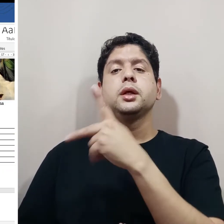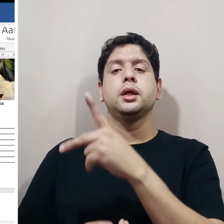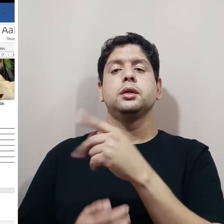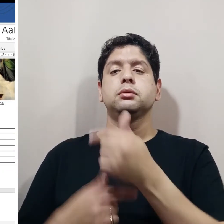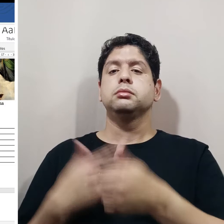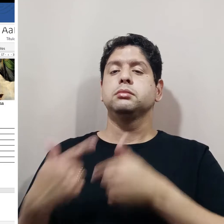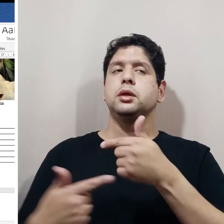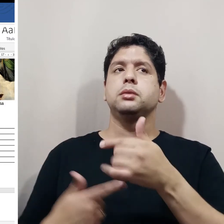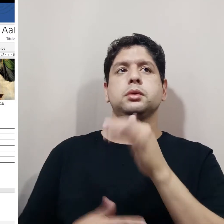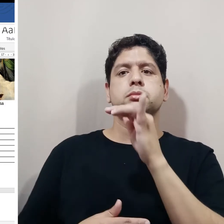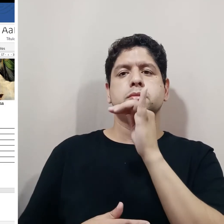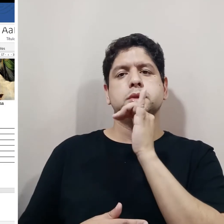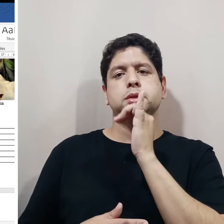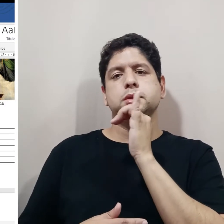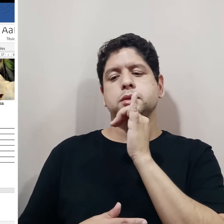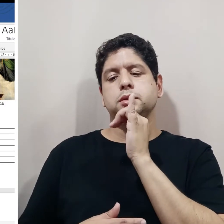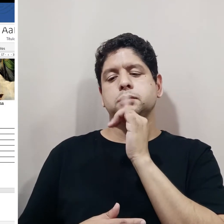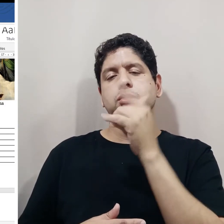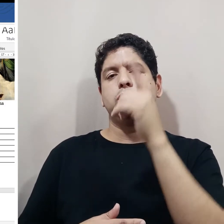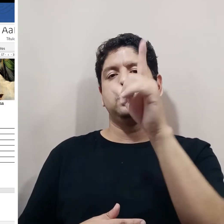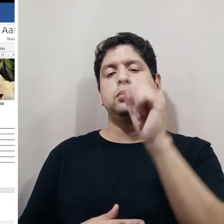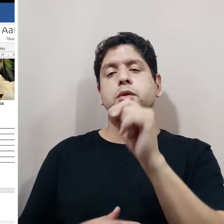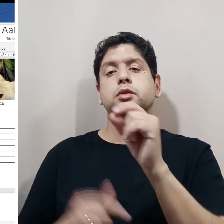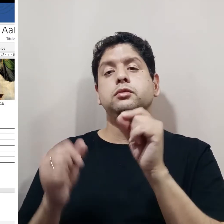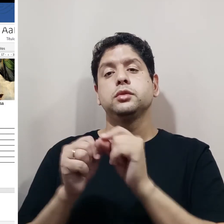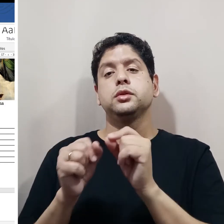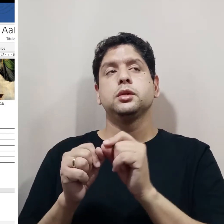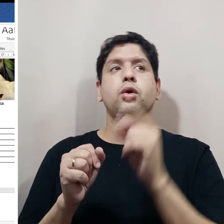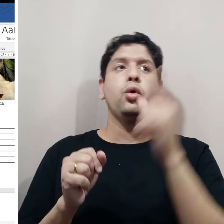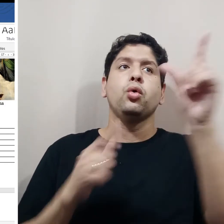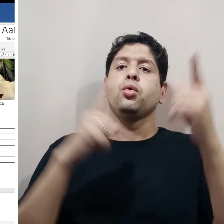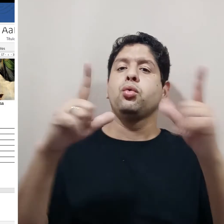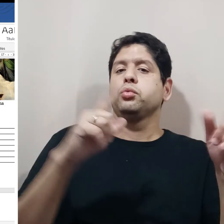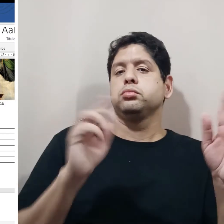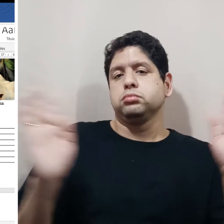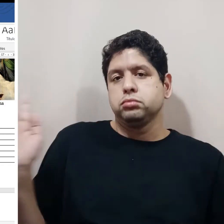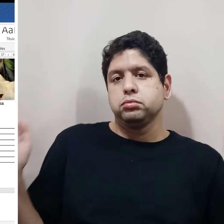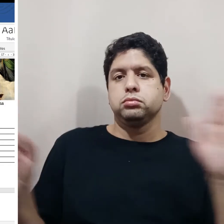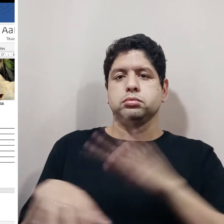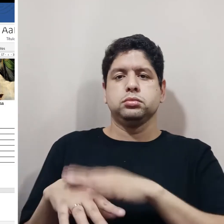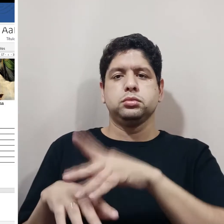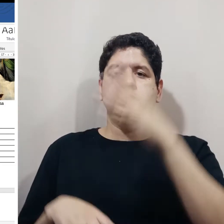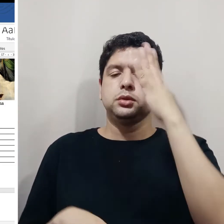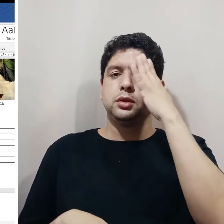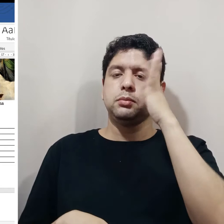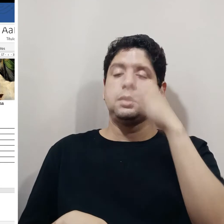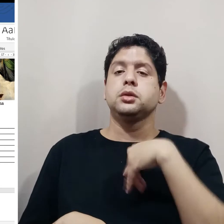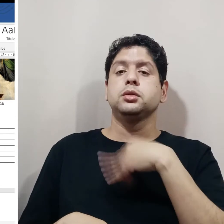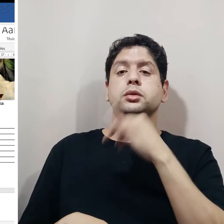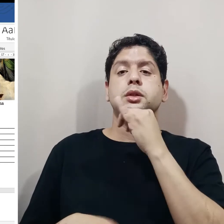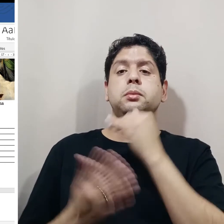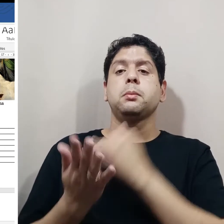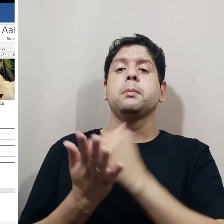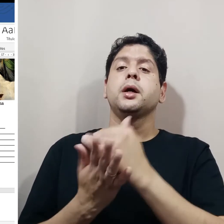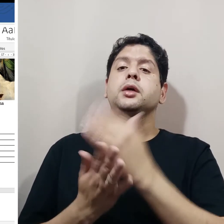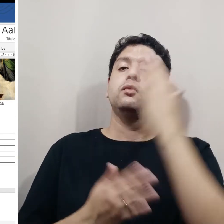mais informações sobre ele, ok? Então, preencher aqui o nome desse artista, né? Eu vou dar aqui um exemplo, mas é claro,